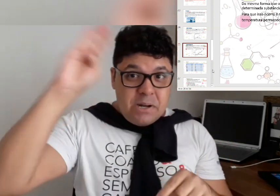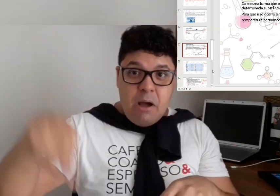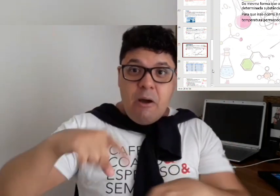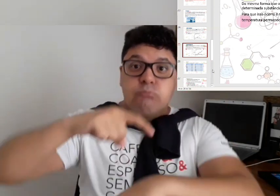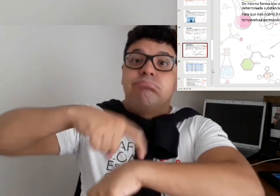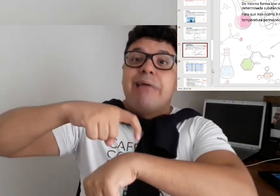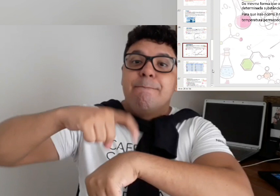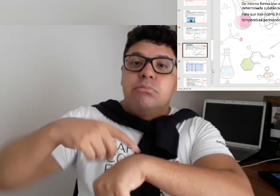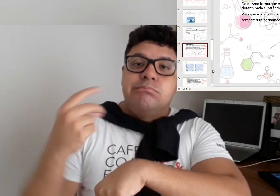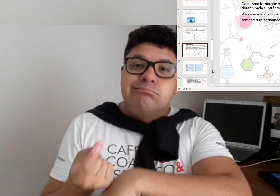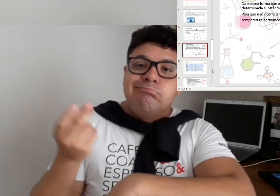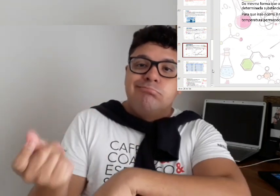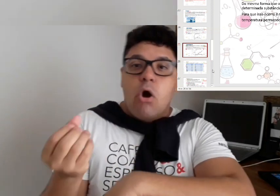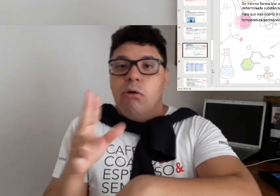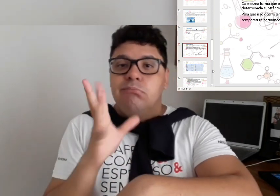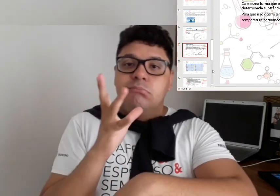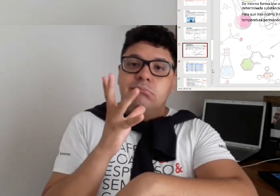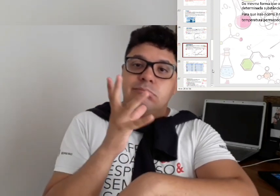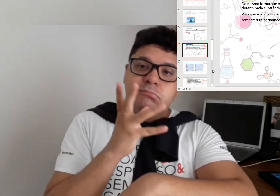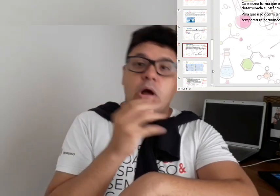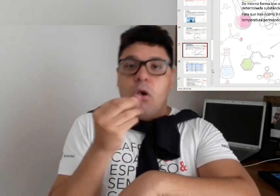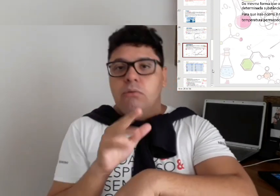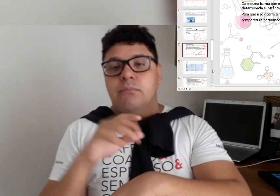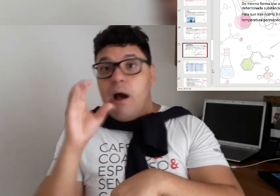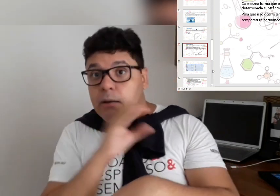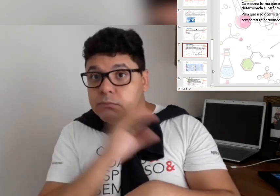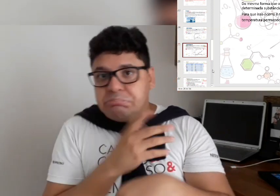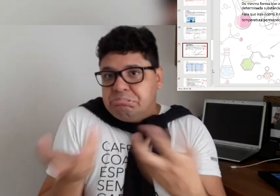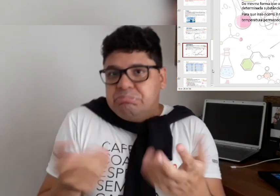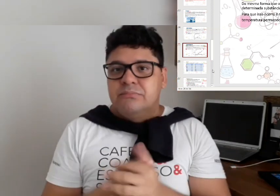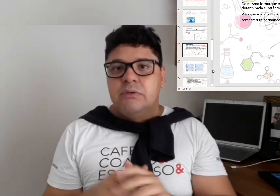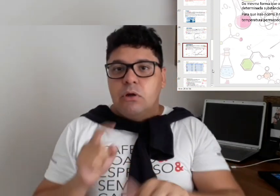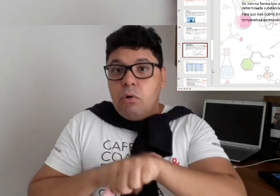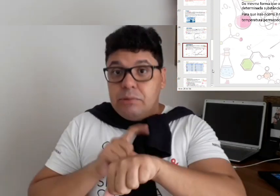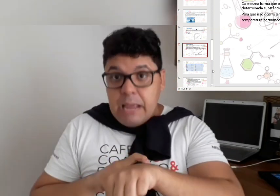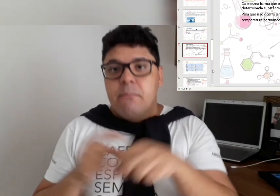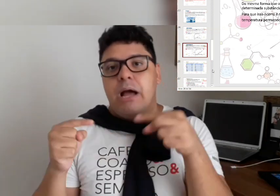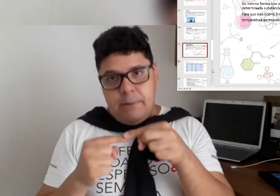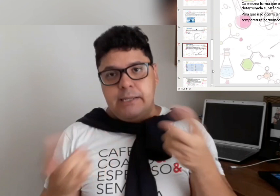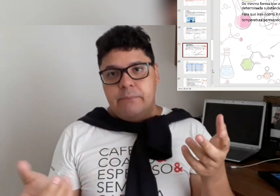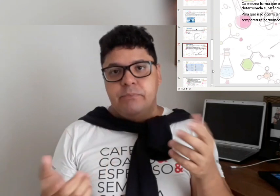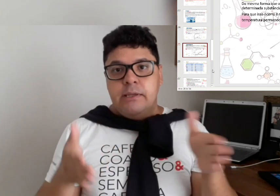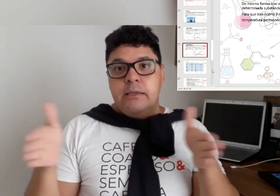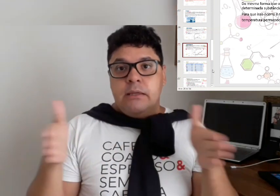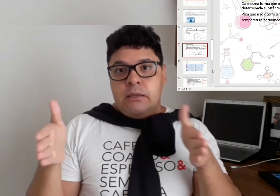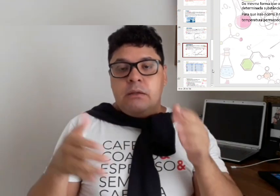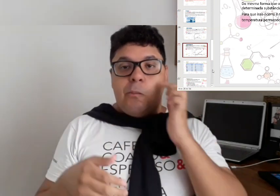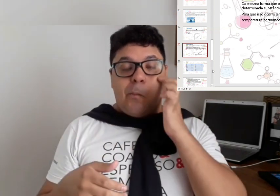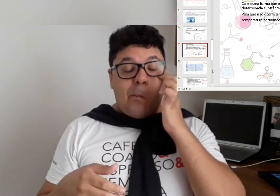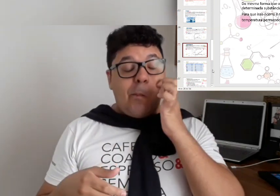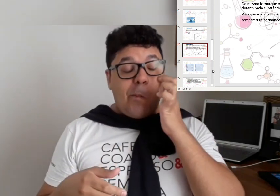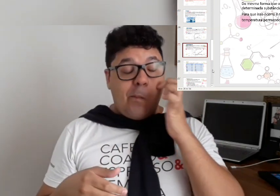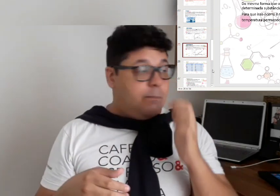que determina o tempo que isso vai acontecer, né? Quanto tempo vai demorar para que